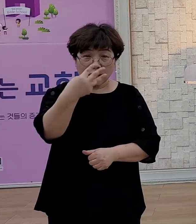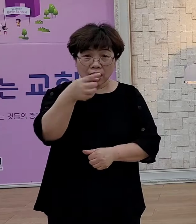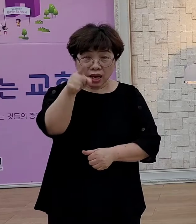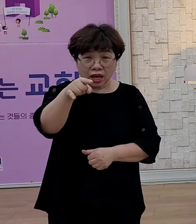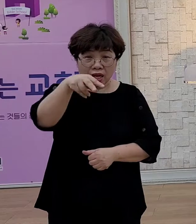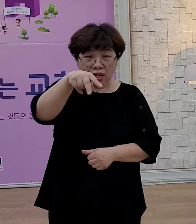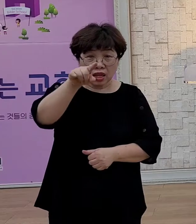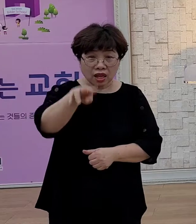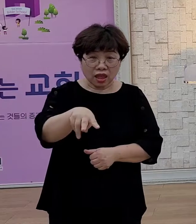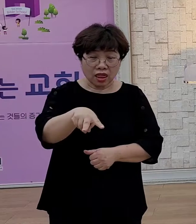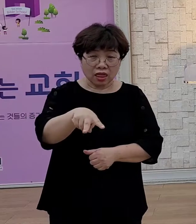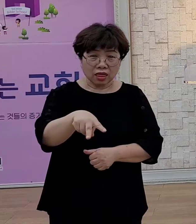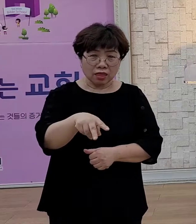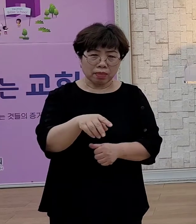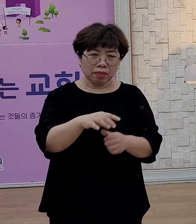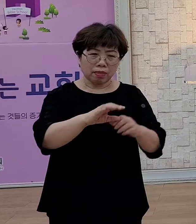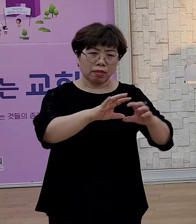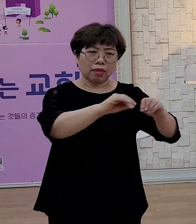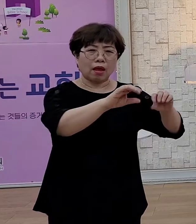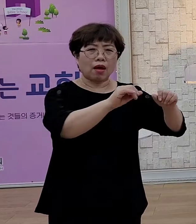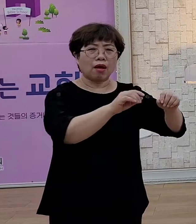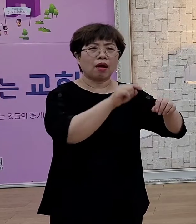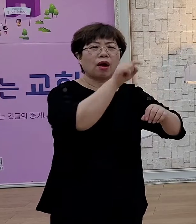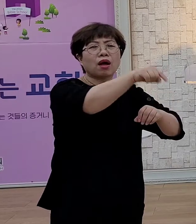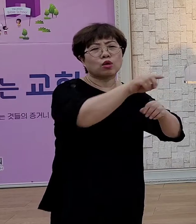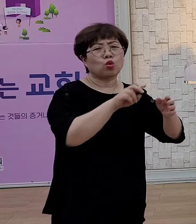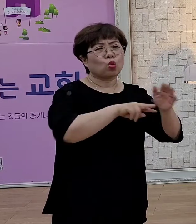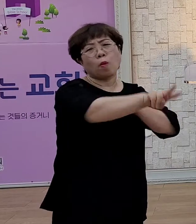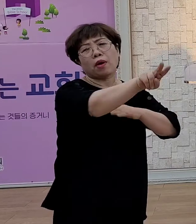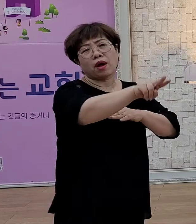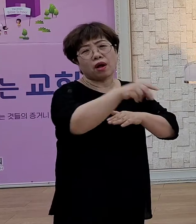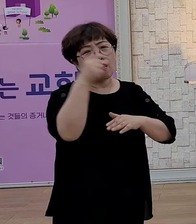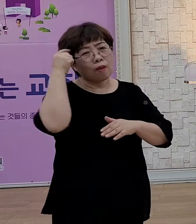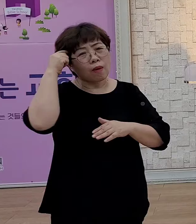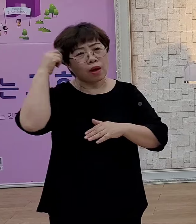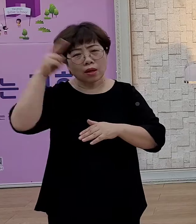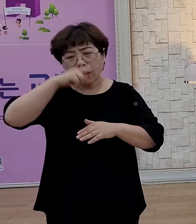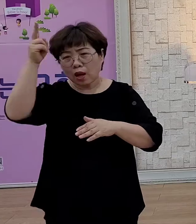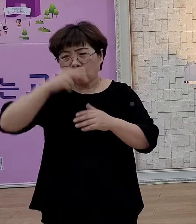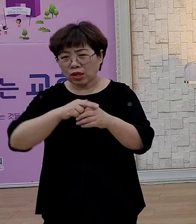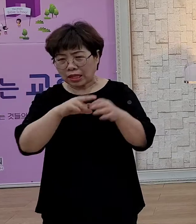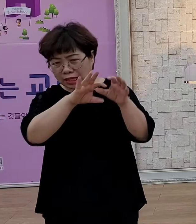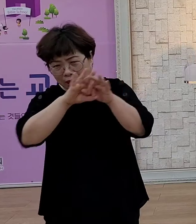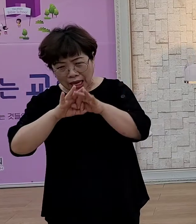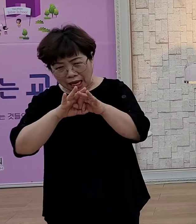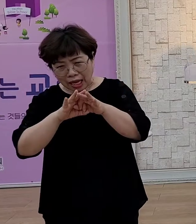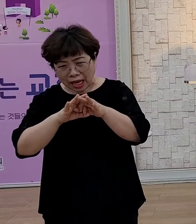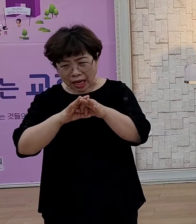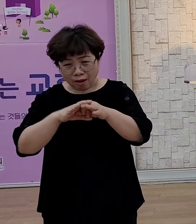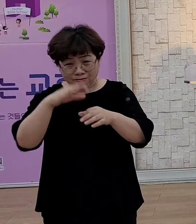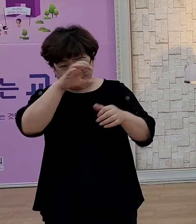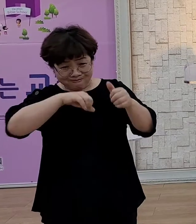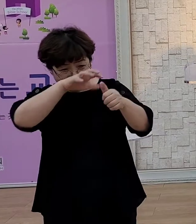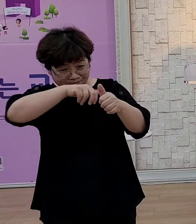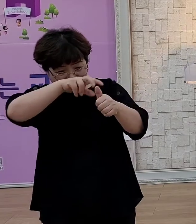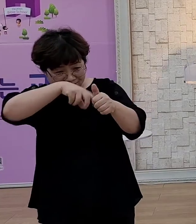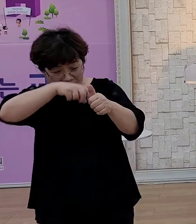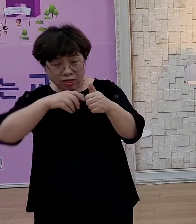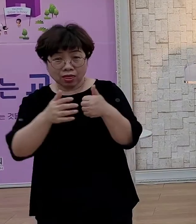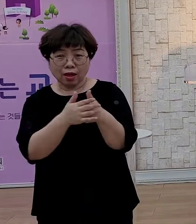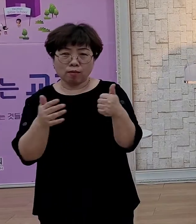블레셋 나라의 국경을 뛰어넘습니다. 왜냐하면 이스라엘 땅에 도망다니다가는 잡혀 죽을 것 같은 거예요.